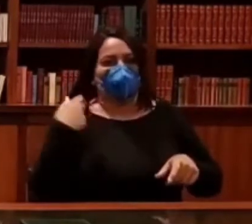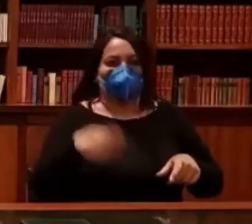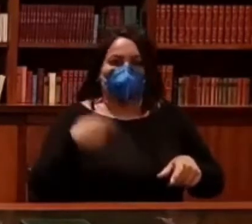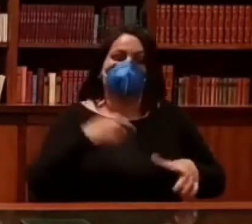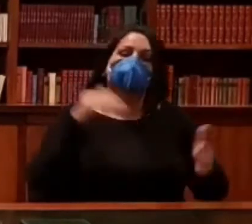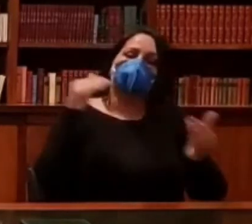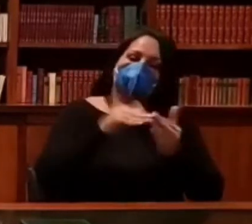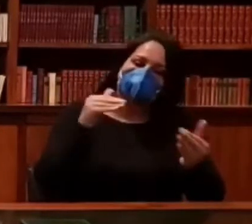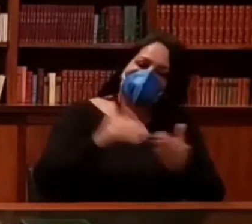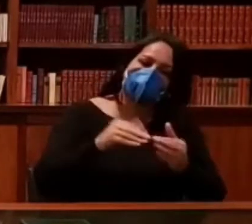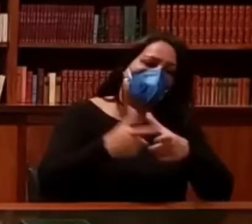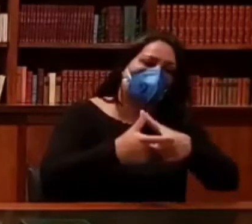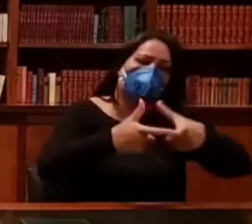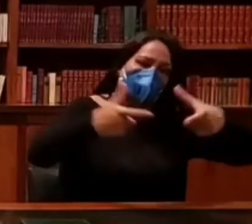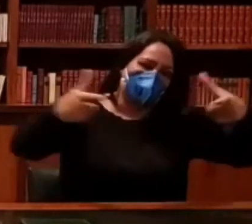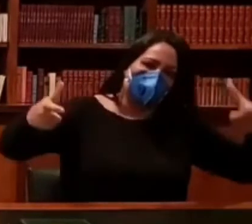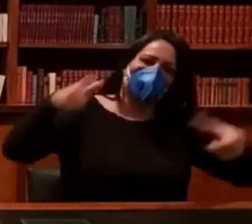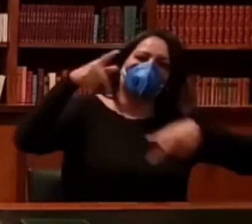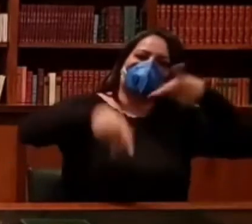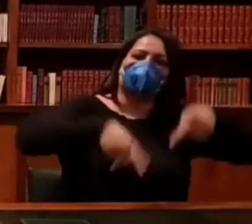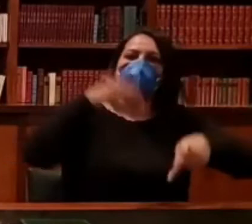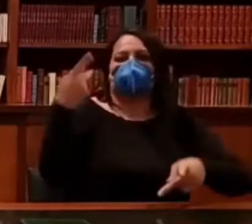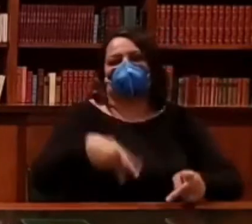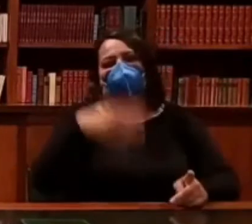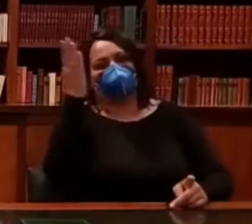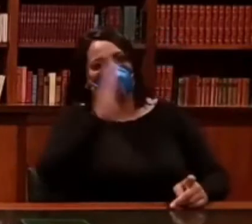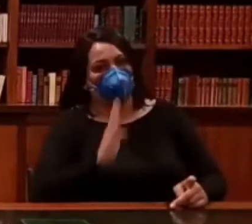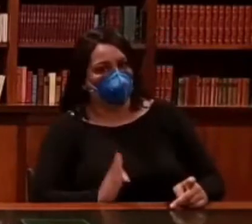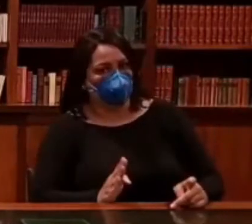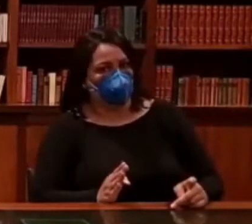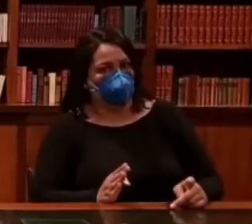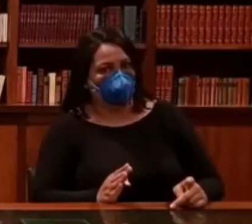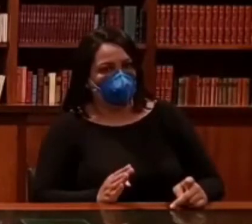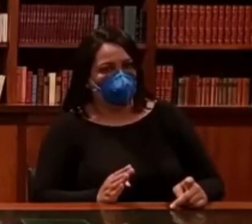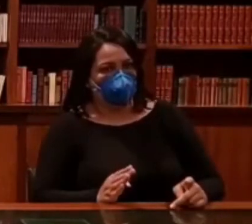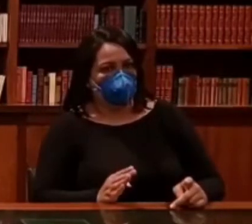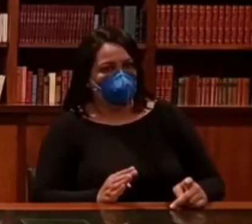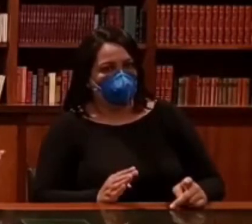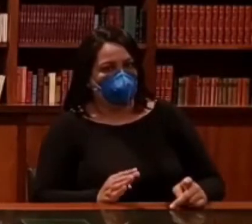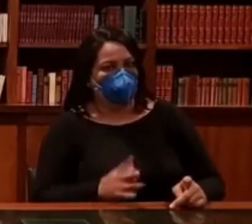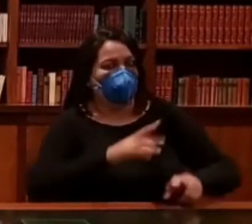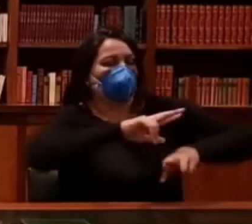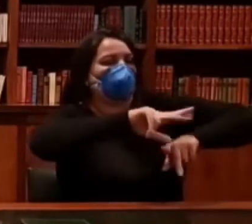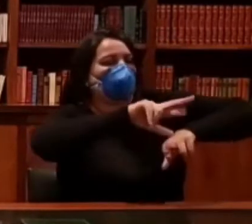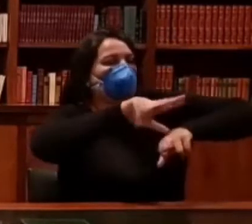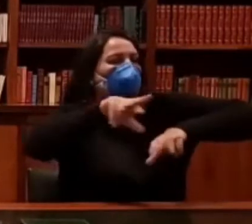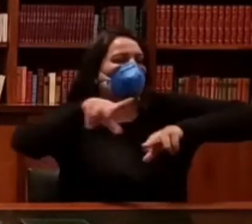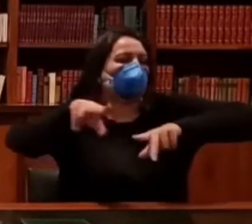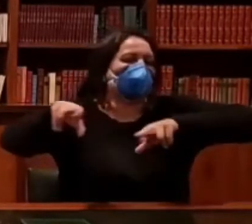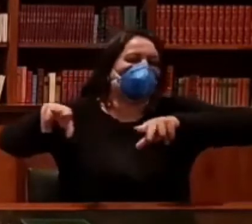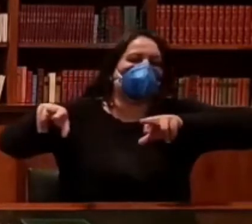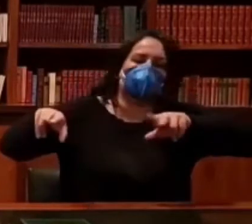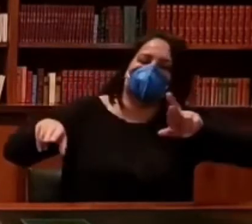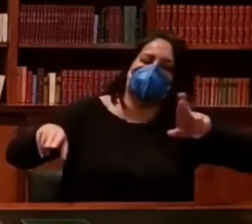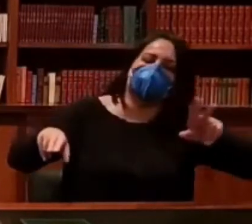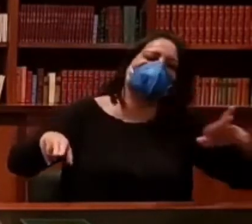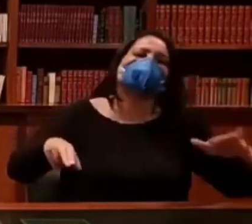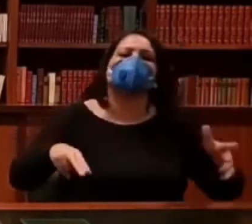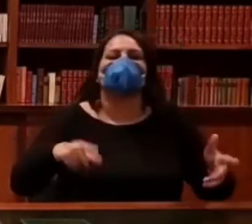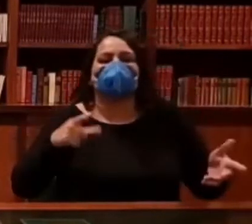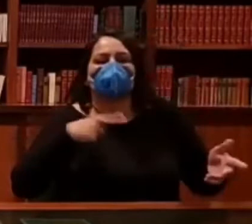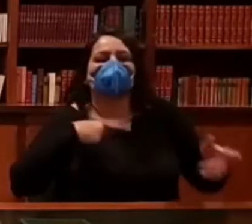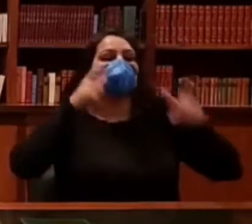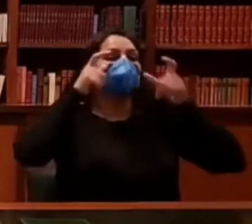de acordo com os interesses da maioria da população brasileira. Tá? A questão de as mais variadas possíveis, né? Que atenda